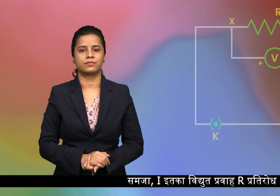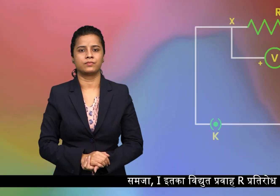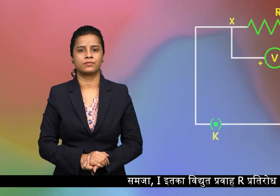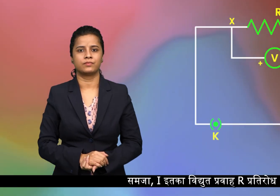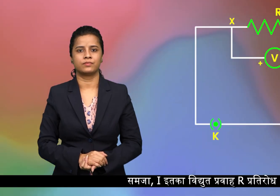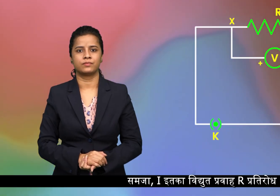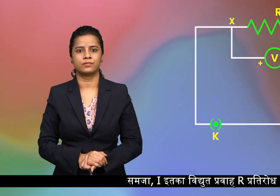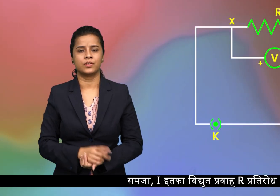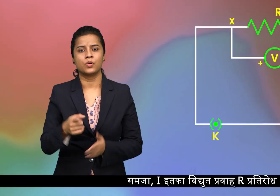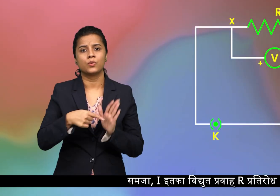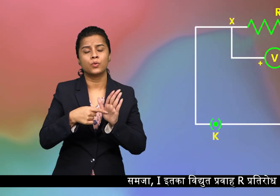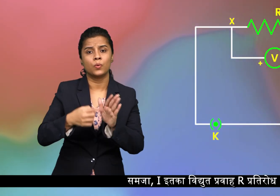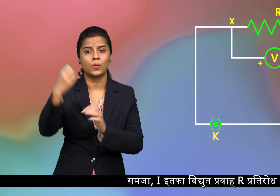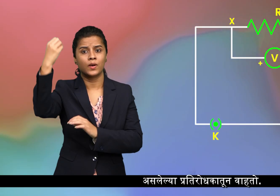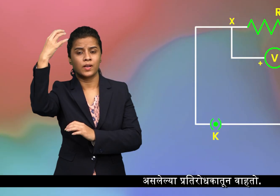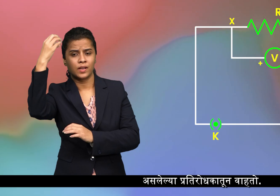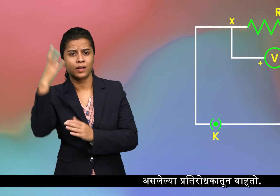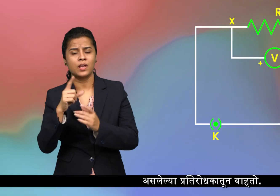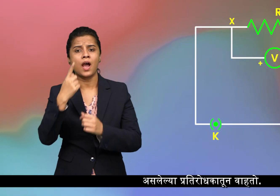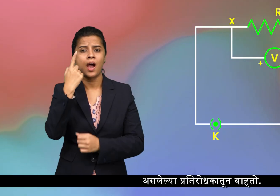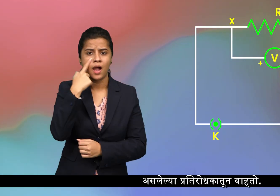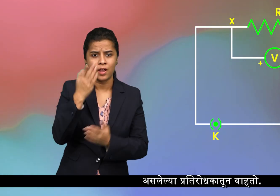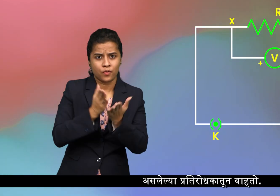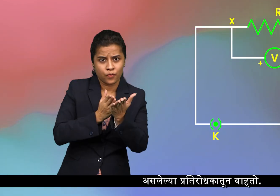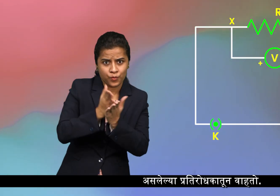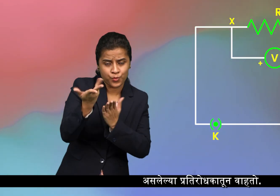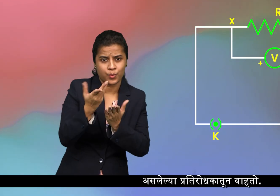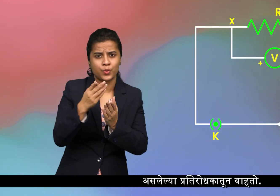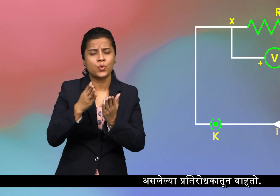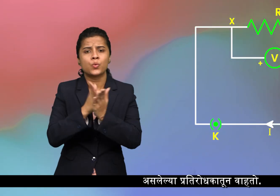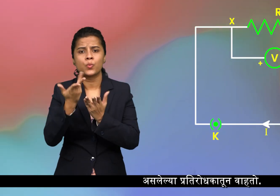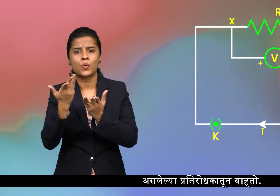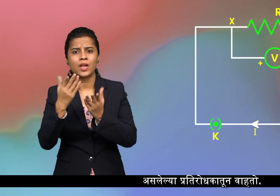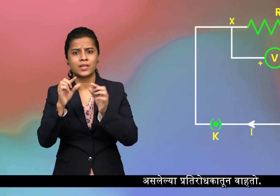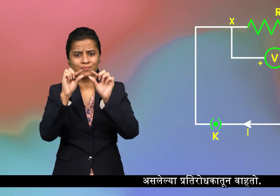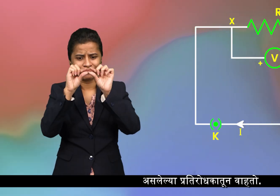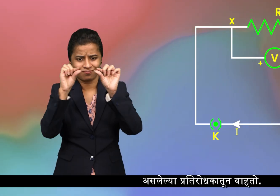समजा I इतका विद्युत प्रवाह R प्रतिरोध असलेल्या प्रतिरोधकातून वाहतो.